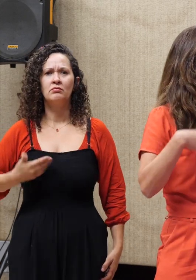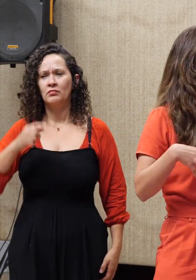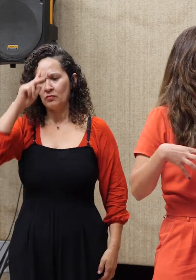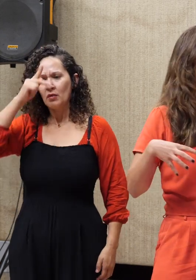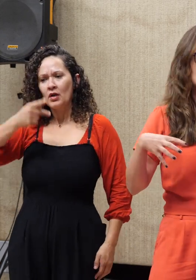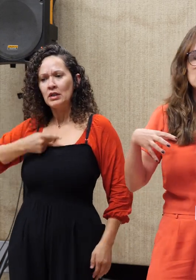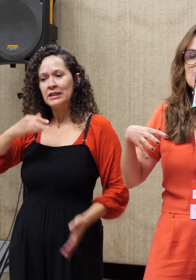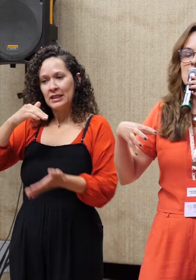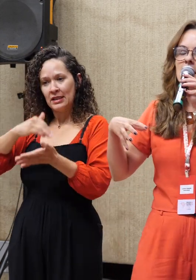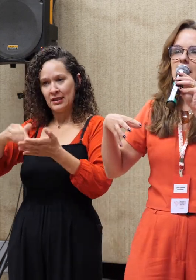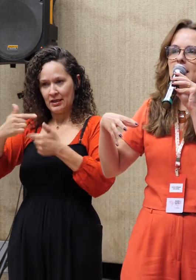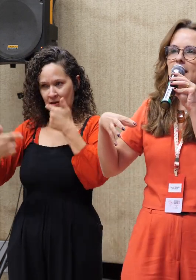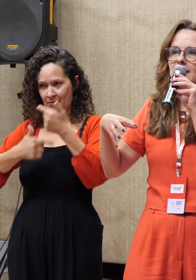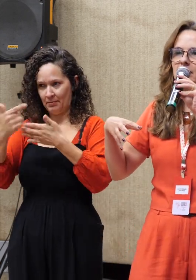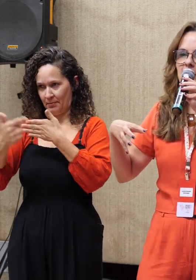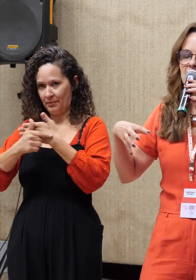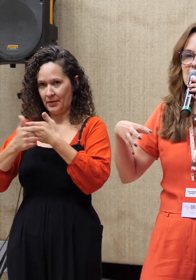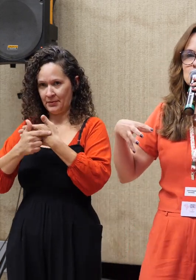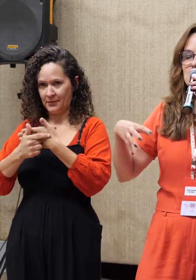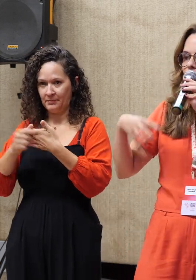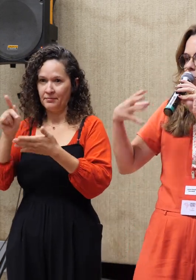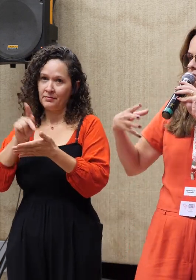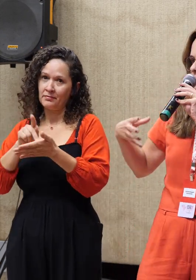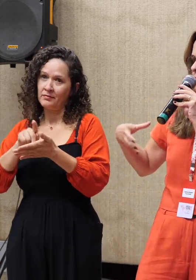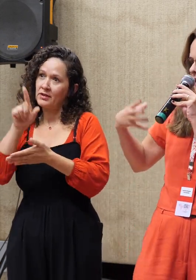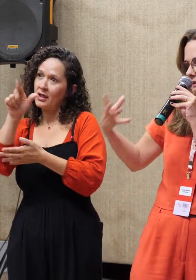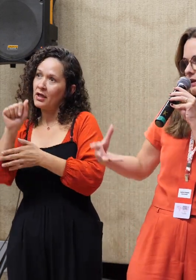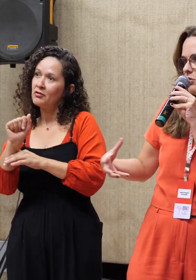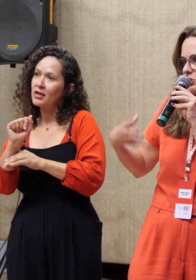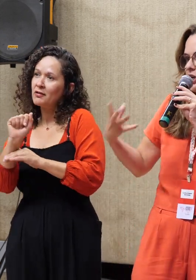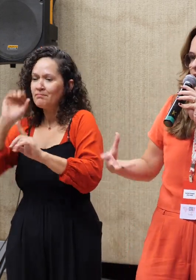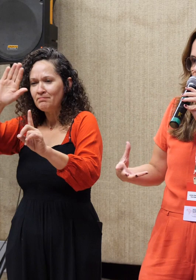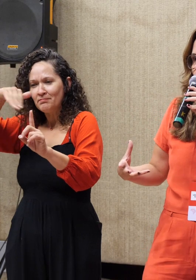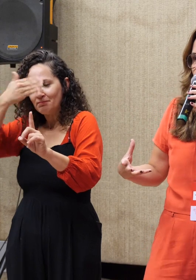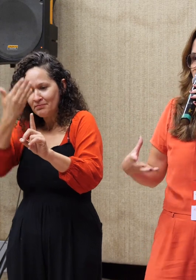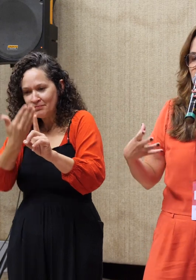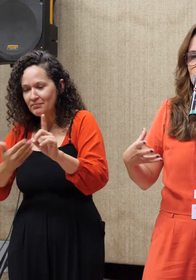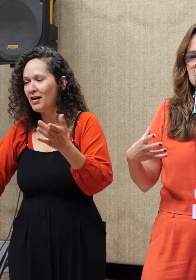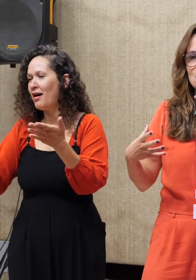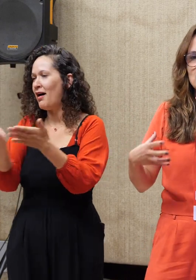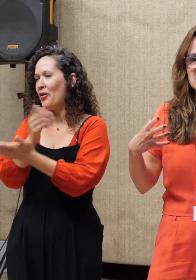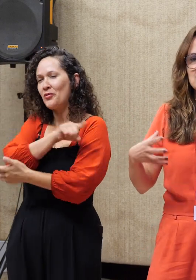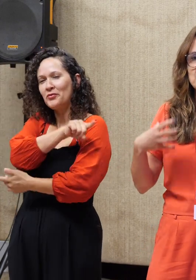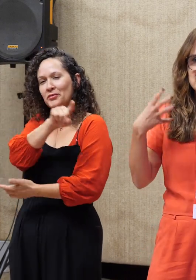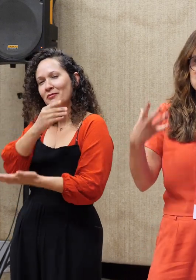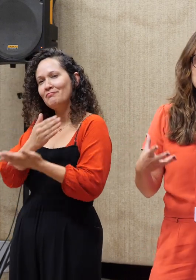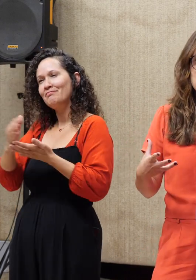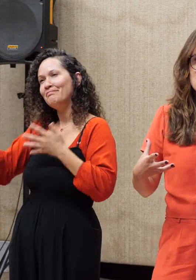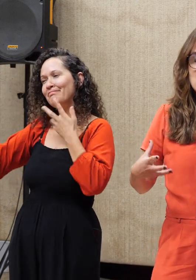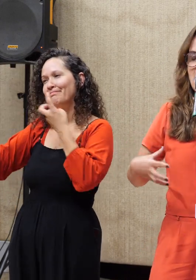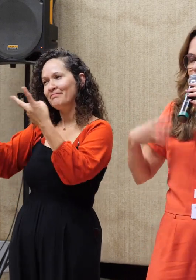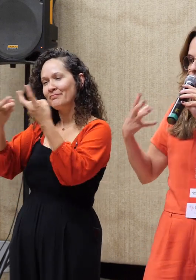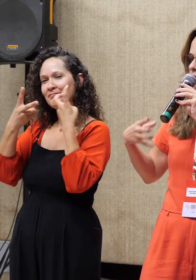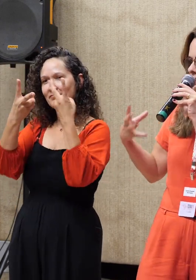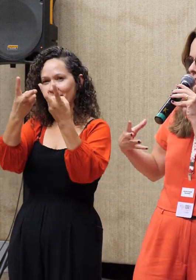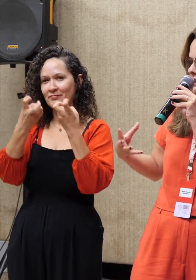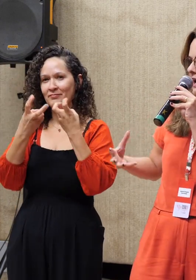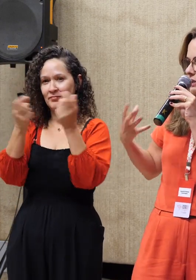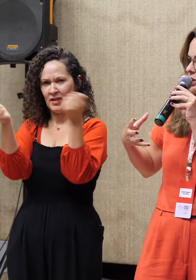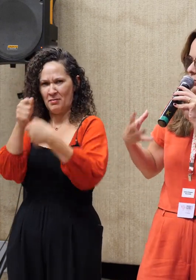ser secretária é, na verdade, uma contemplação de algo em que você começa a perceber